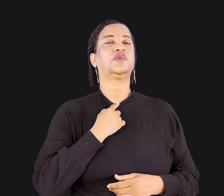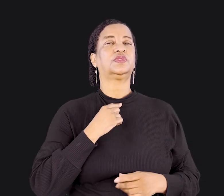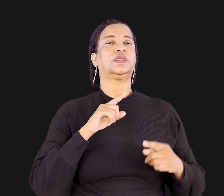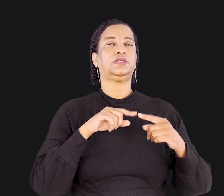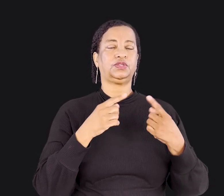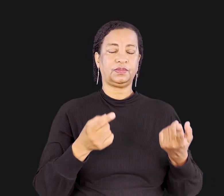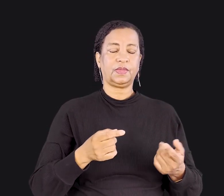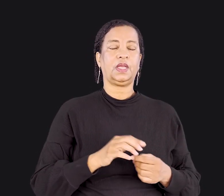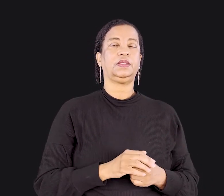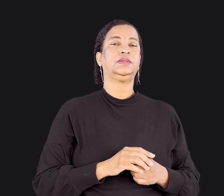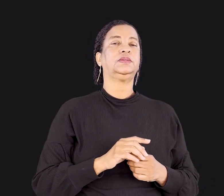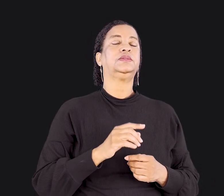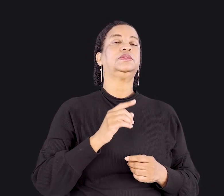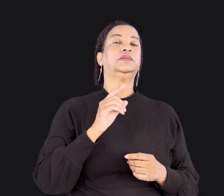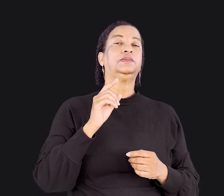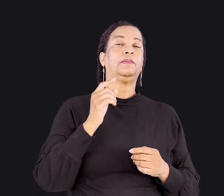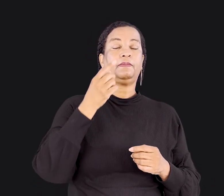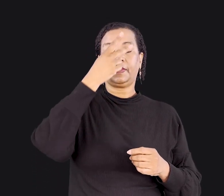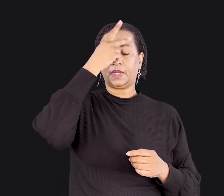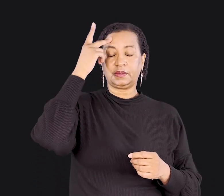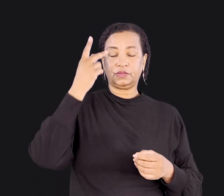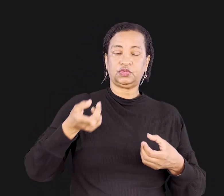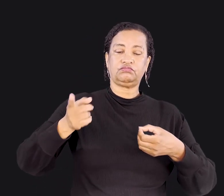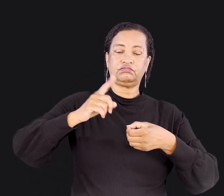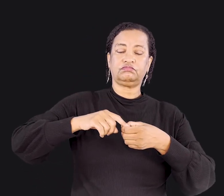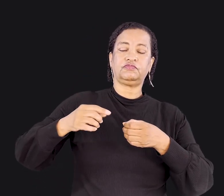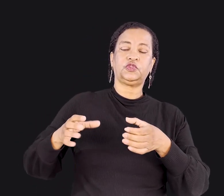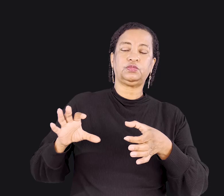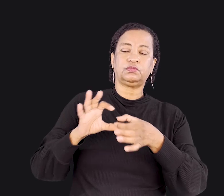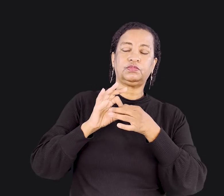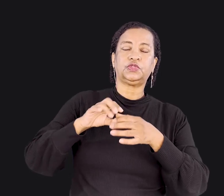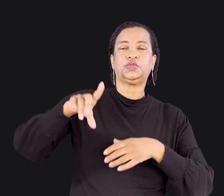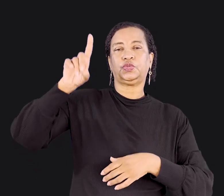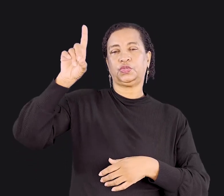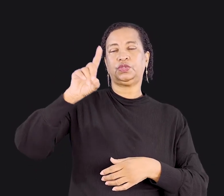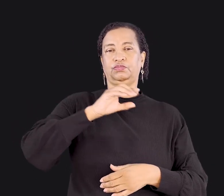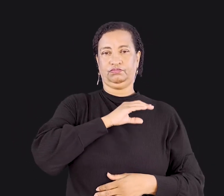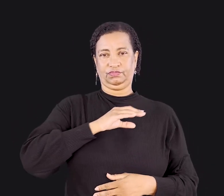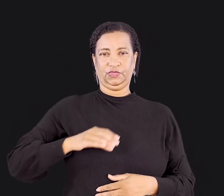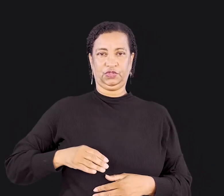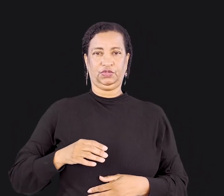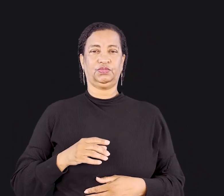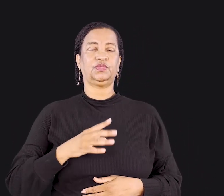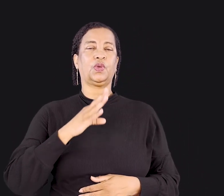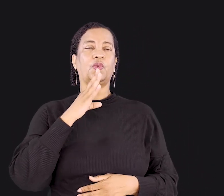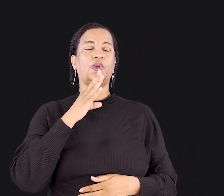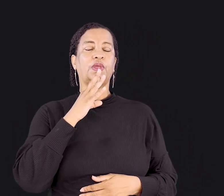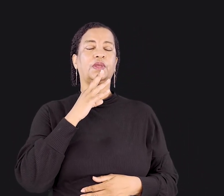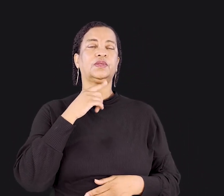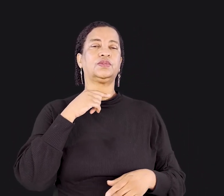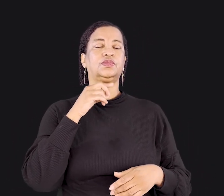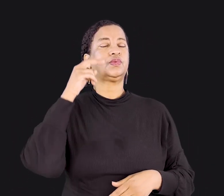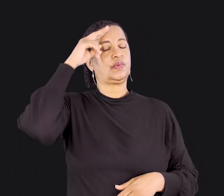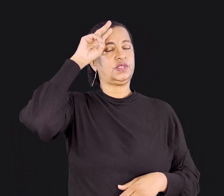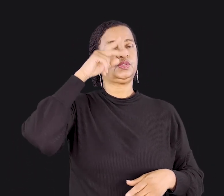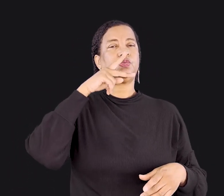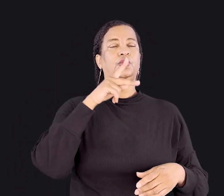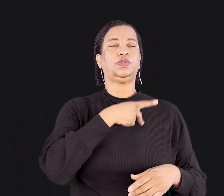para aquele que o reconciliou com Deus. Conheço a história de um pastor que por vários anos desenvolveu um trabalho social em uma